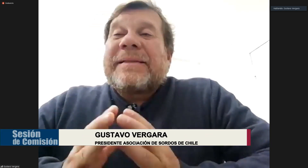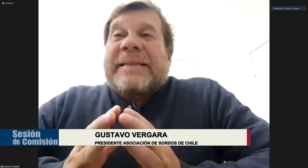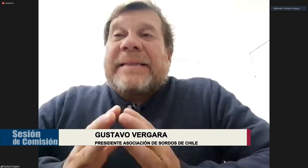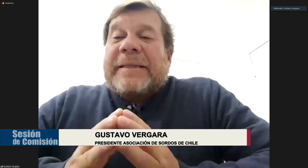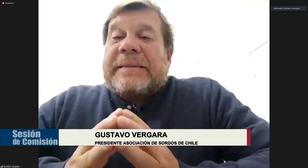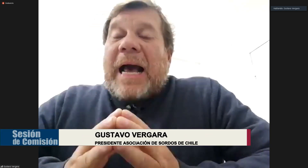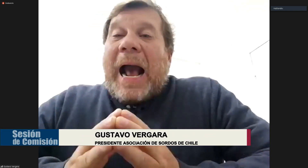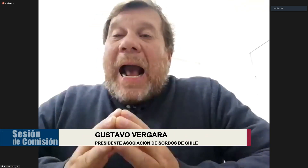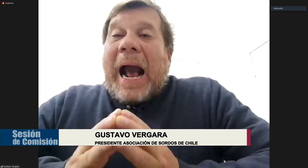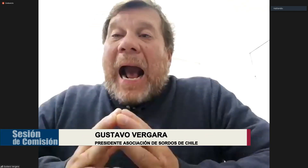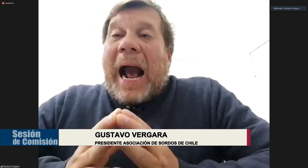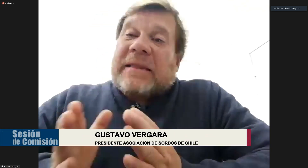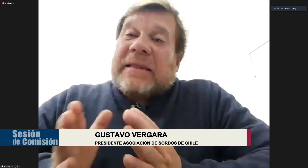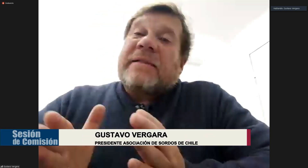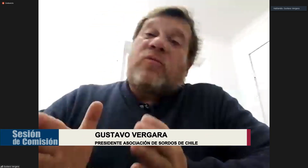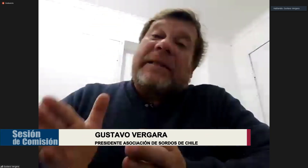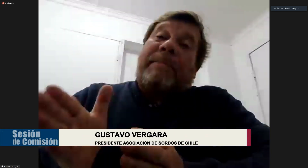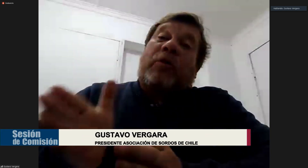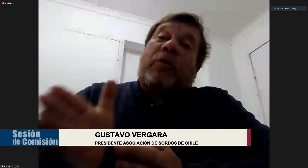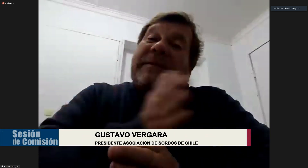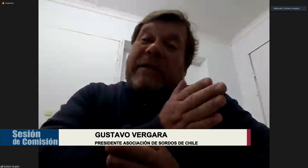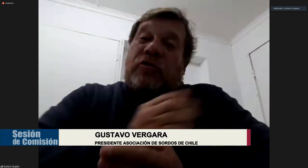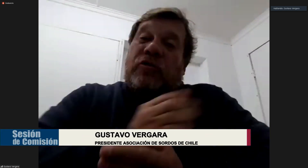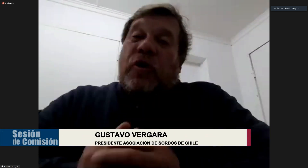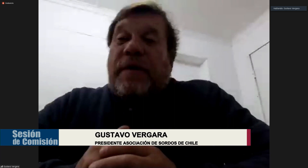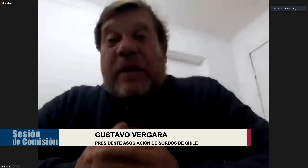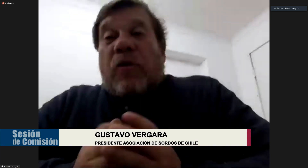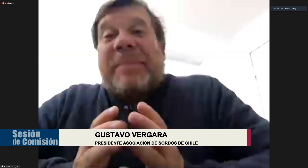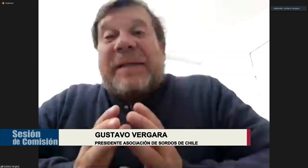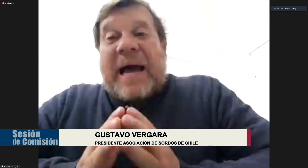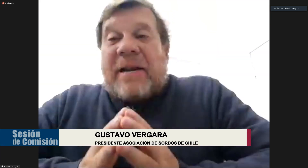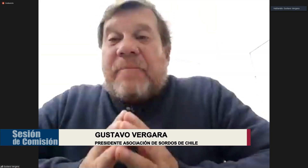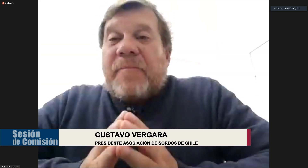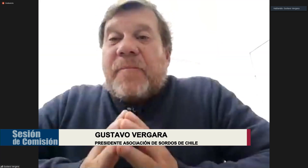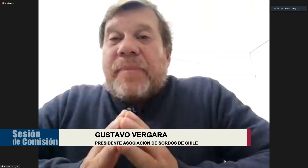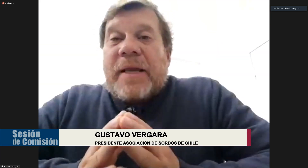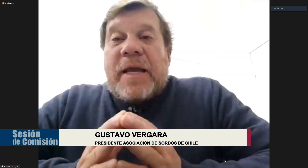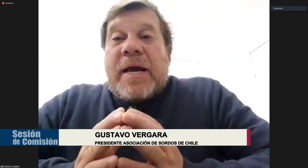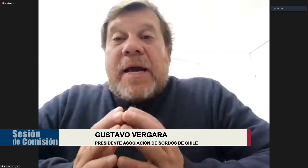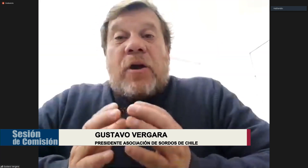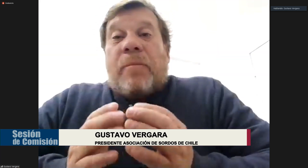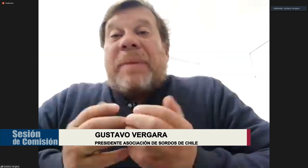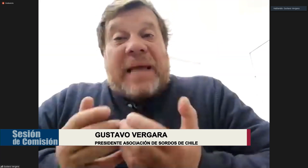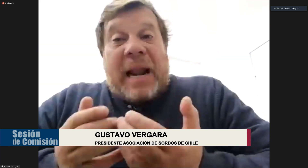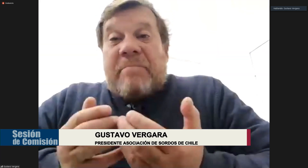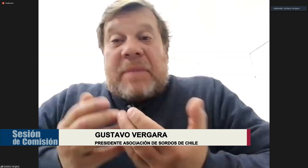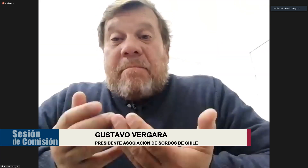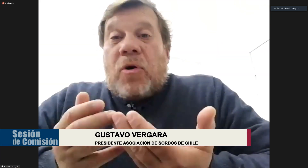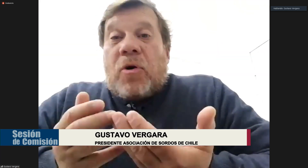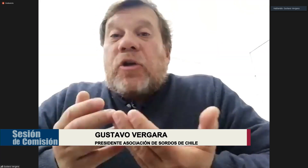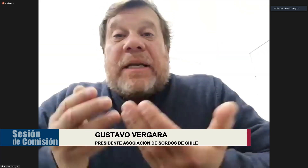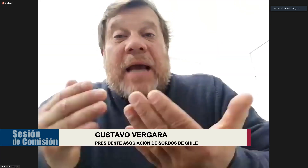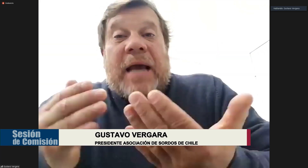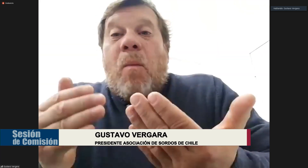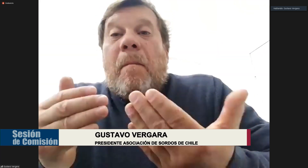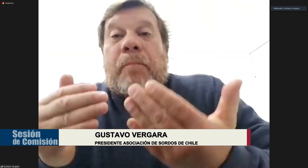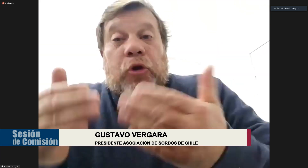Entonces, antes, durante el proceso en el hospital mismo no tenía un